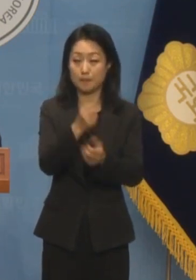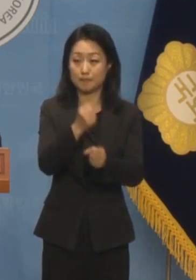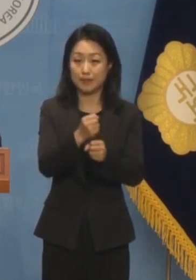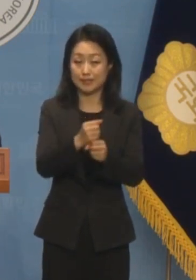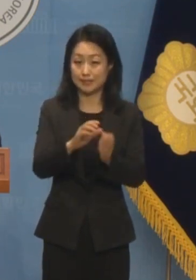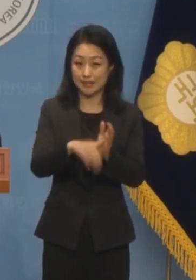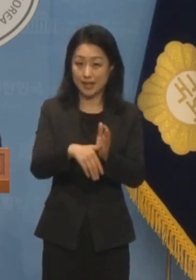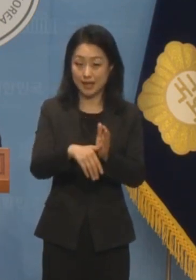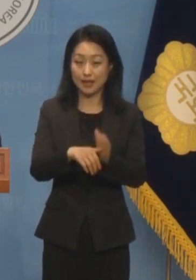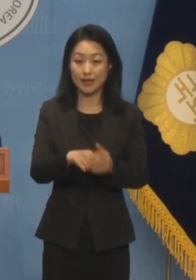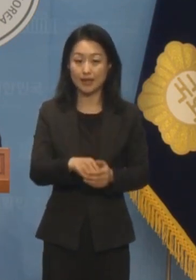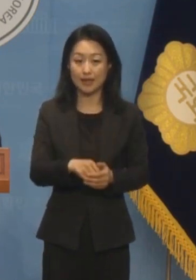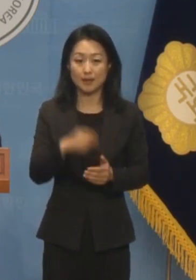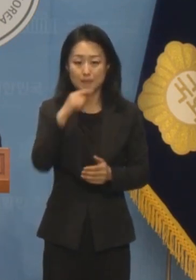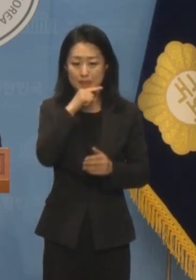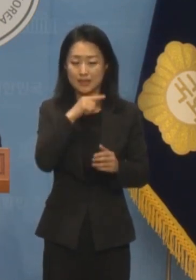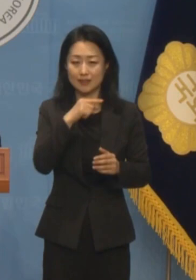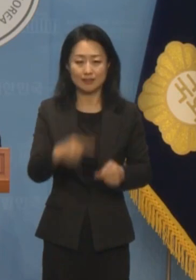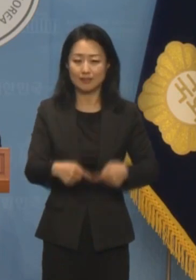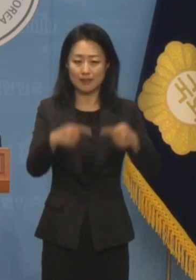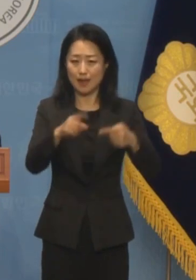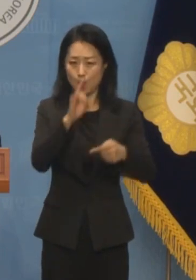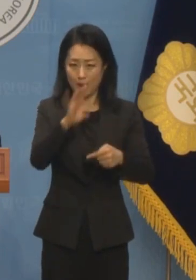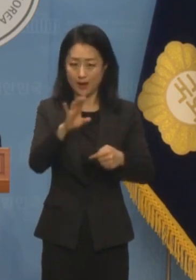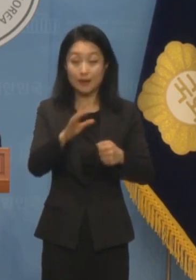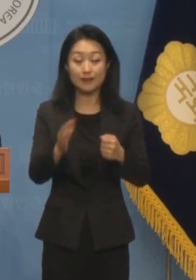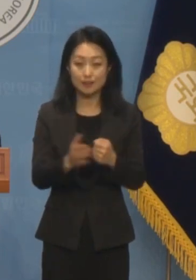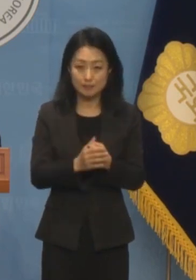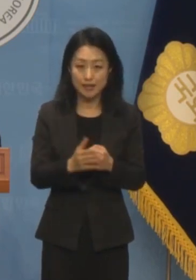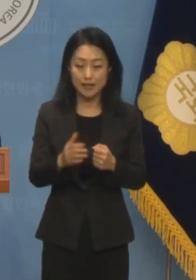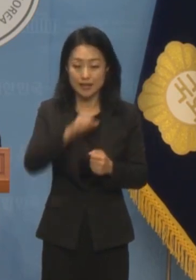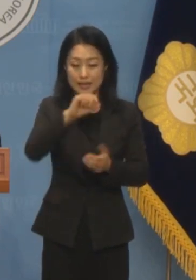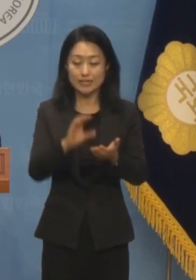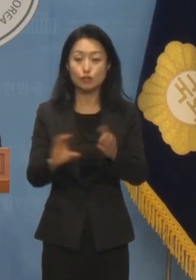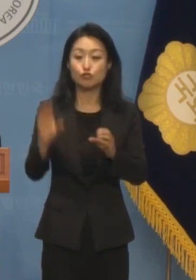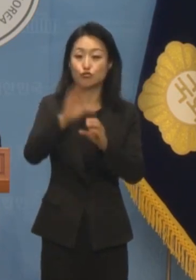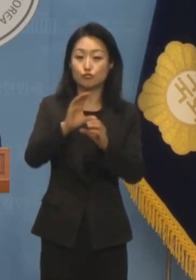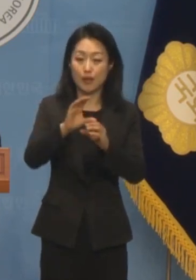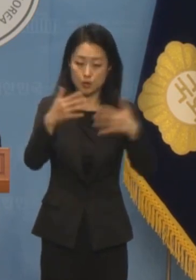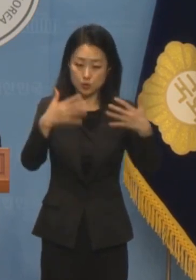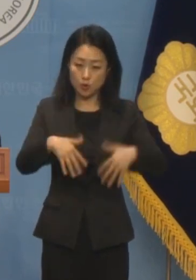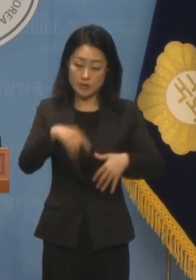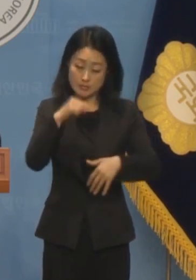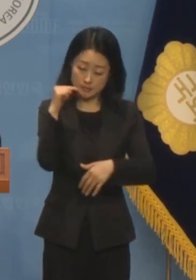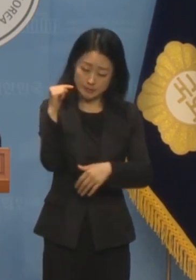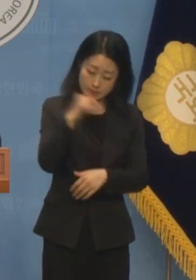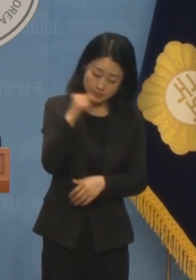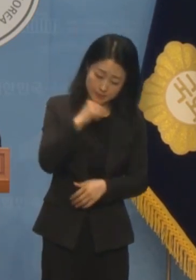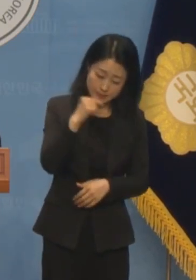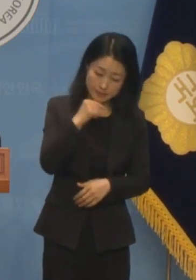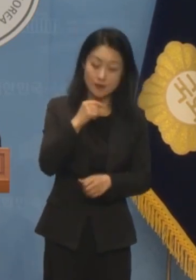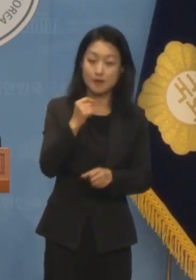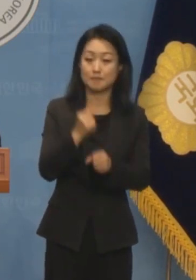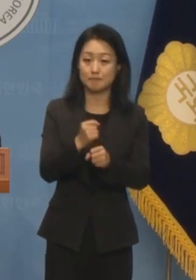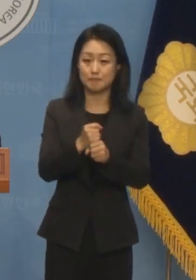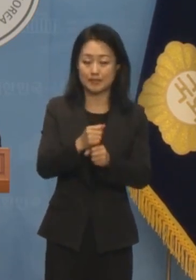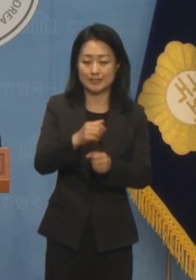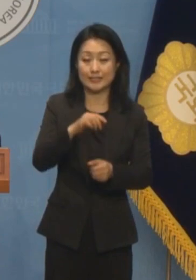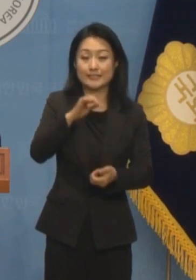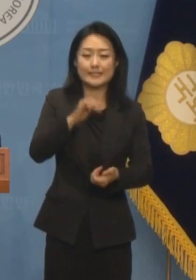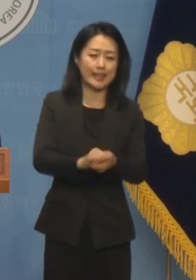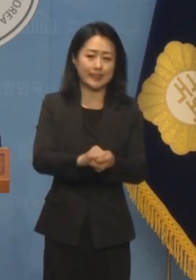재정 건전성을 과도하게 강조하여 추경 편성 요건을 엄격하게